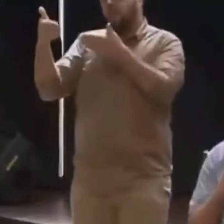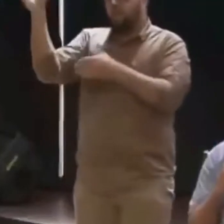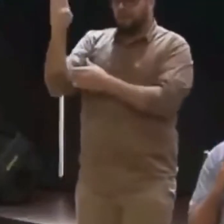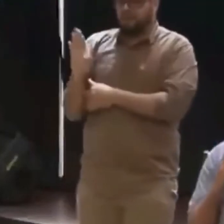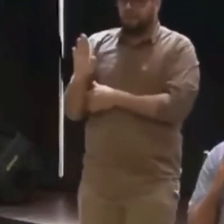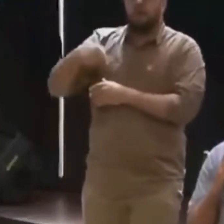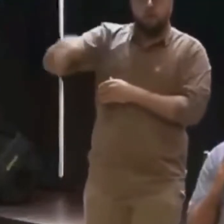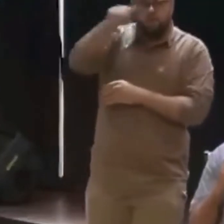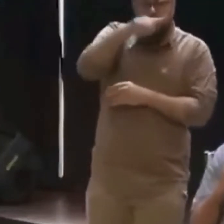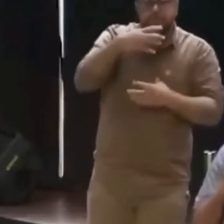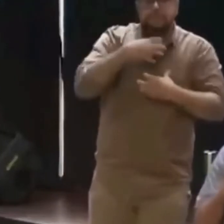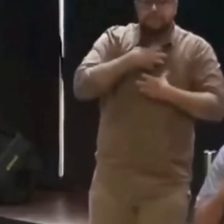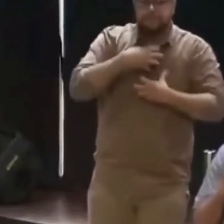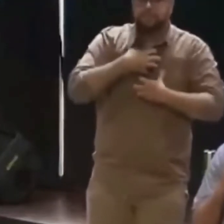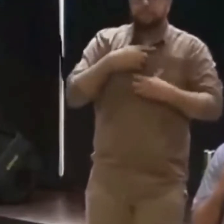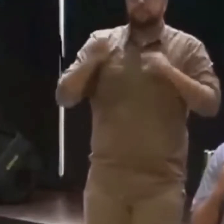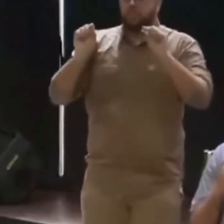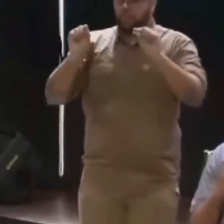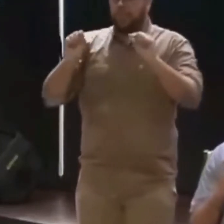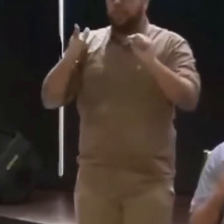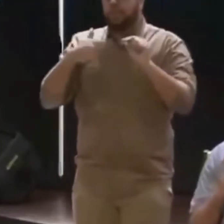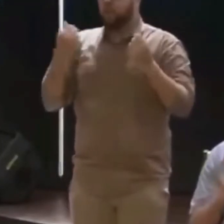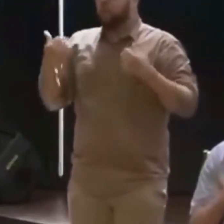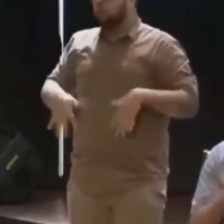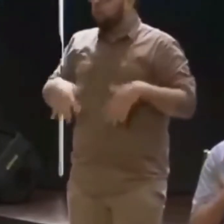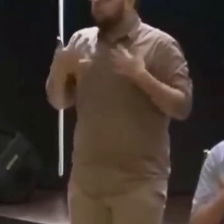Todo mundo está sentindo aqui o peso da inflação.